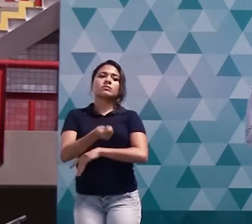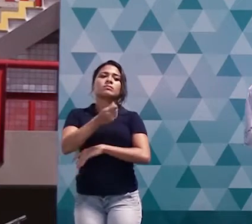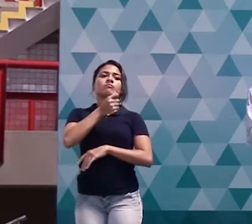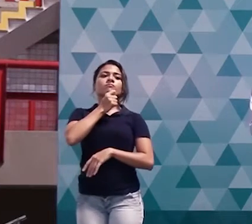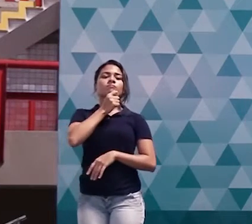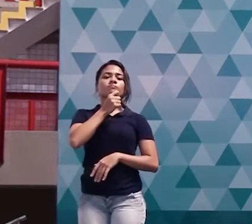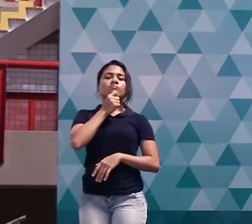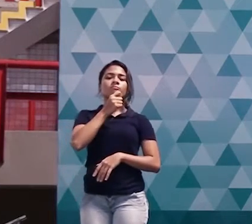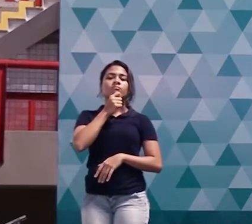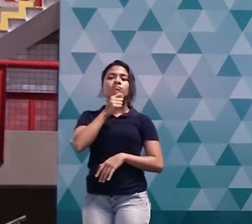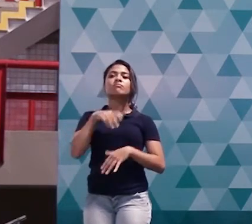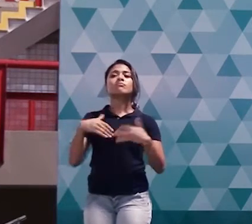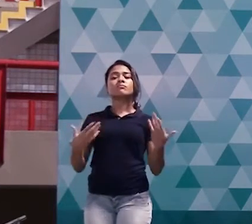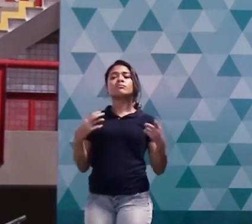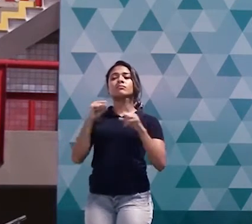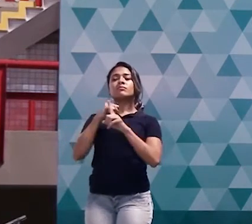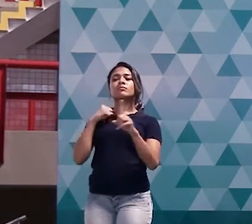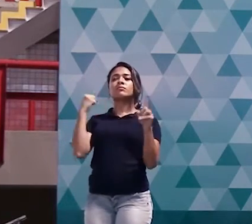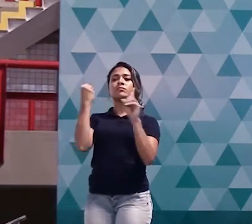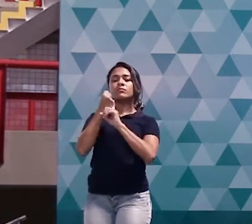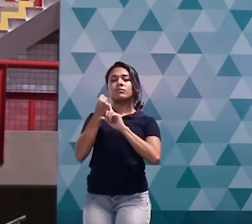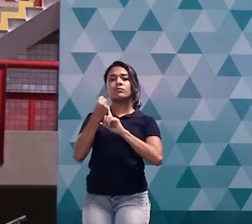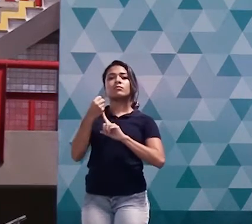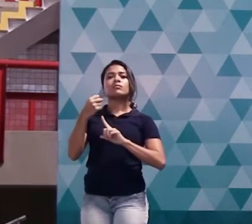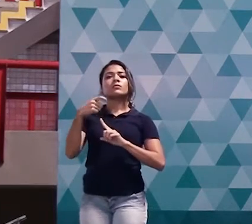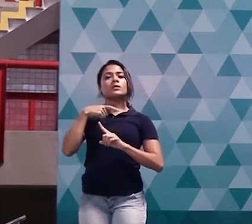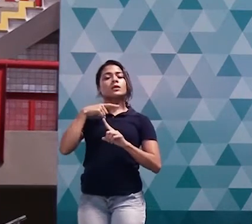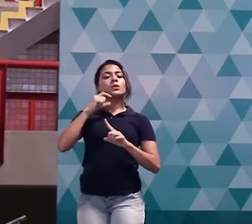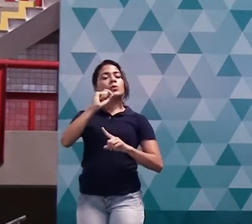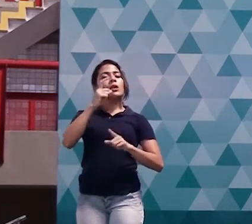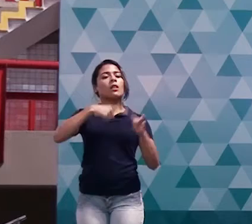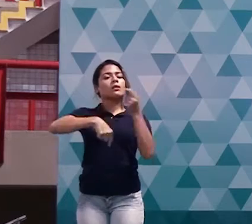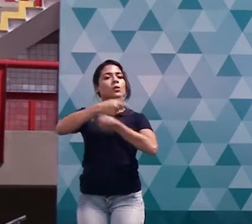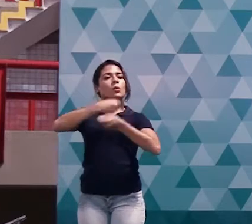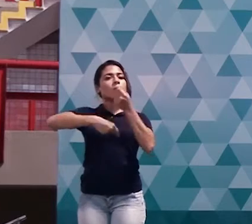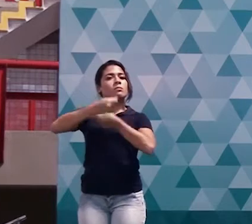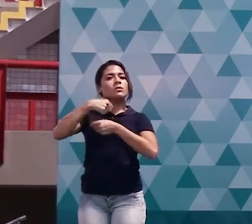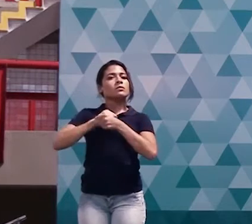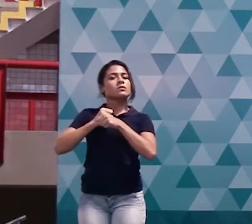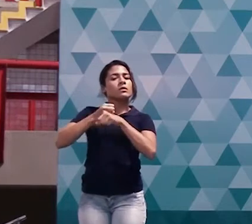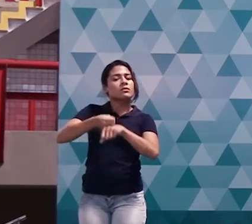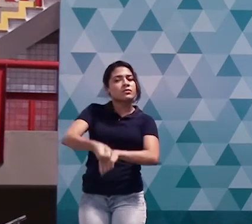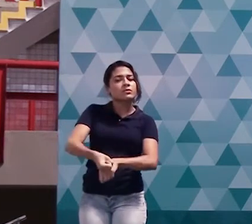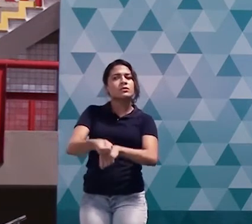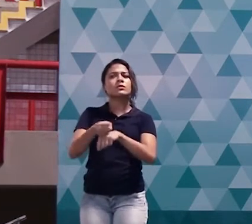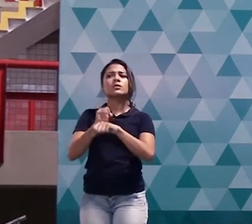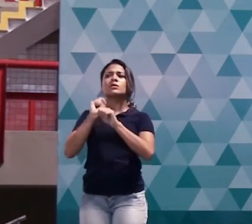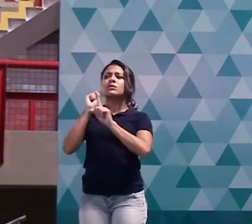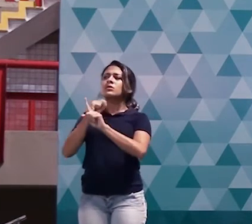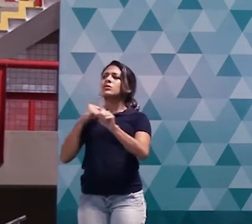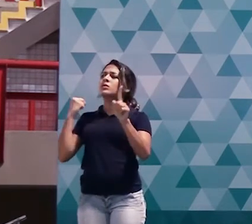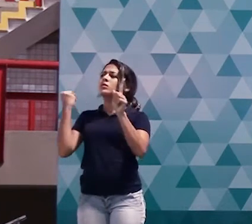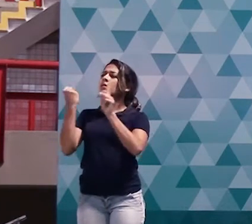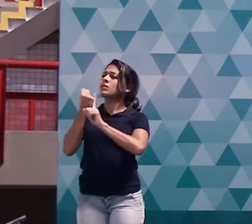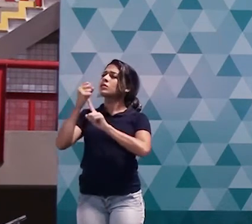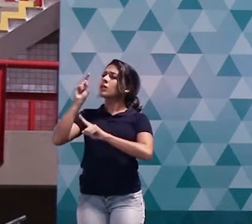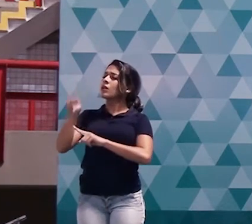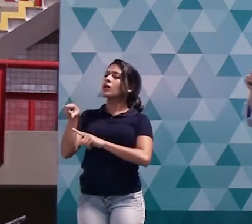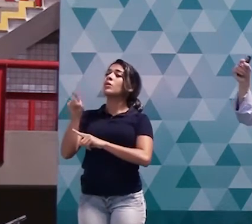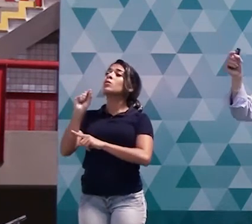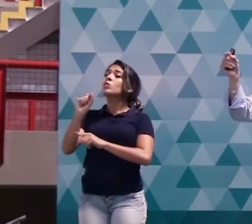bem, essa sociedade, como era uma economia escravista, a sociedade vai ser uma